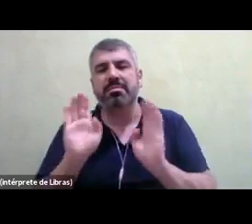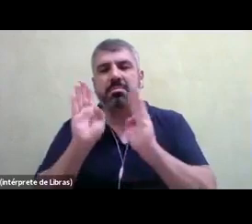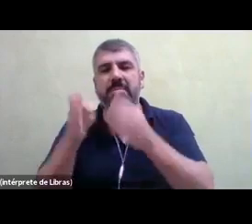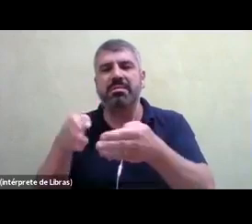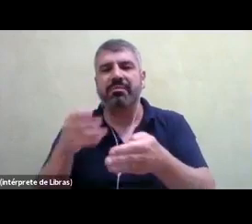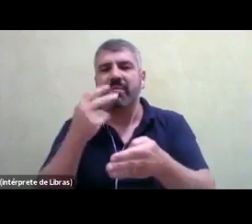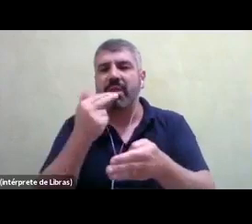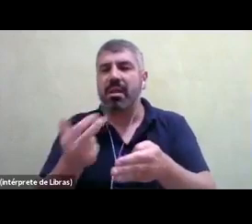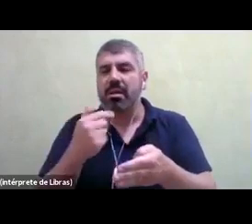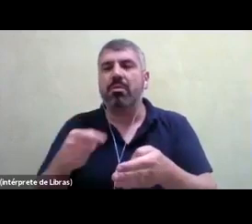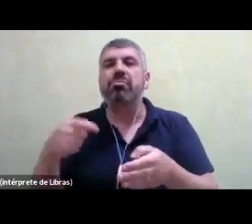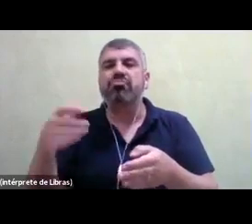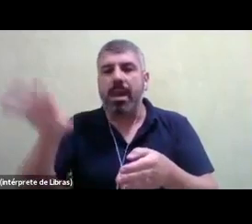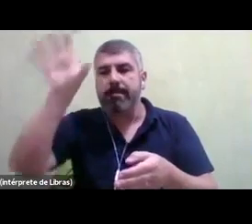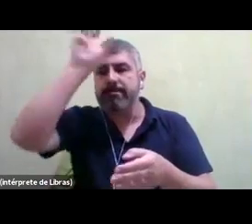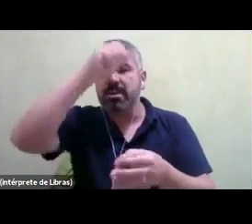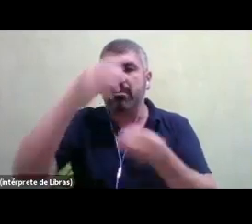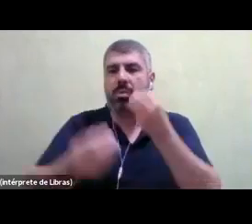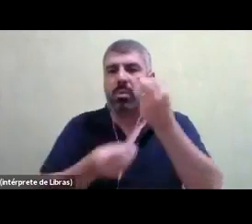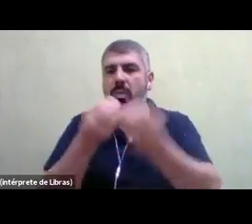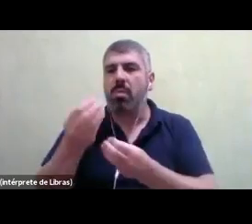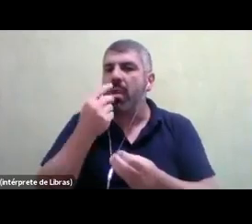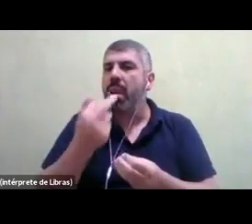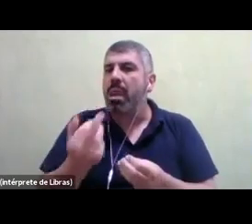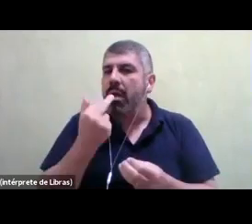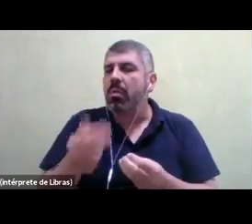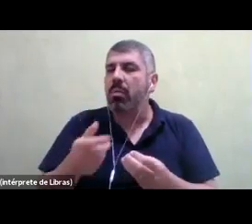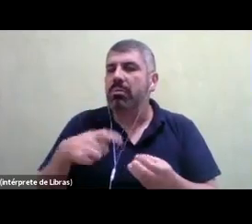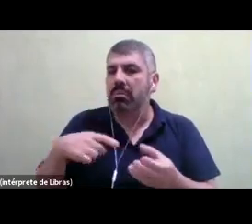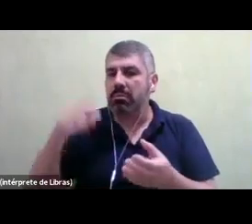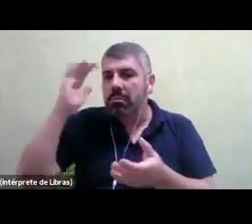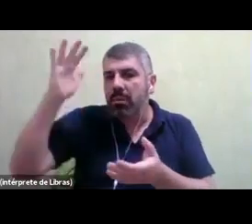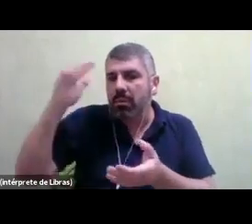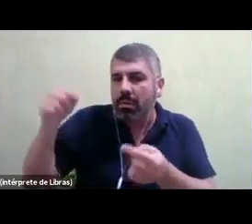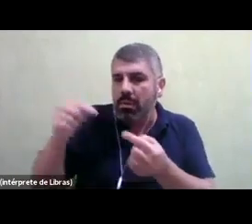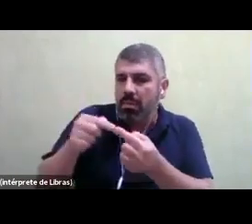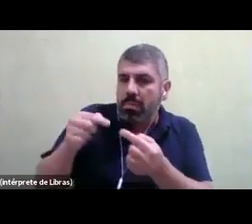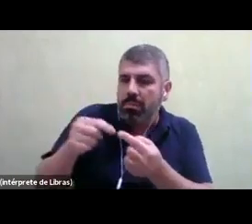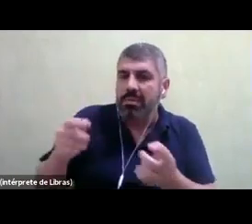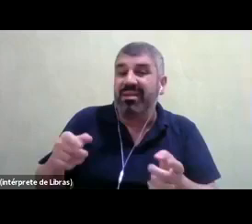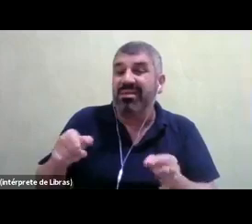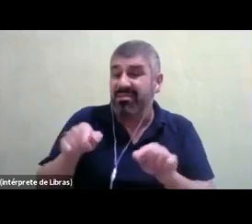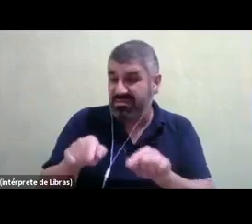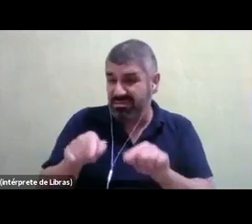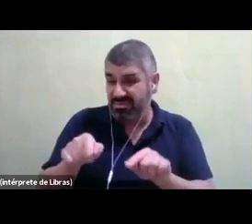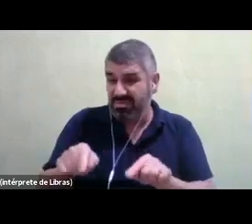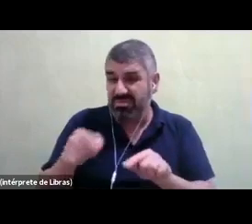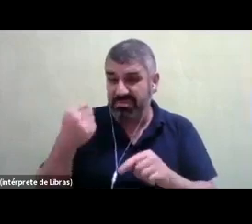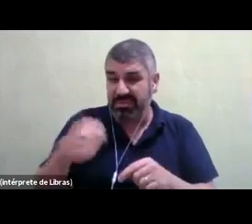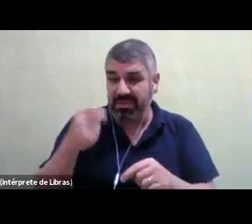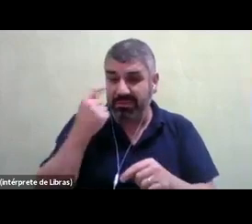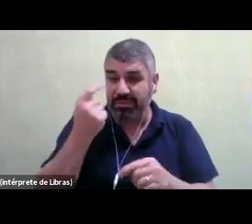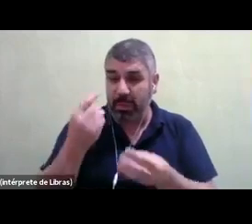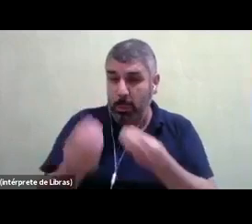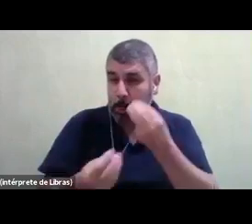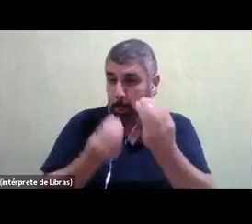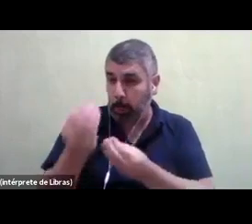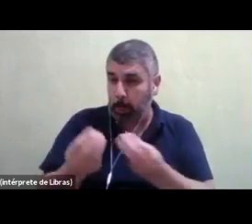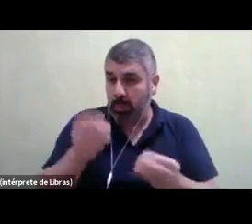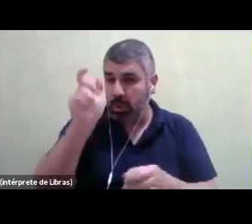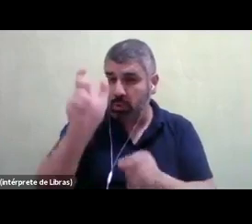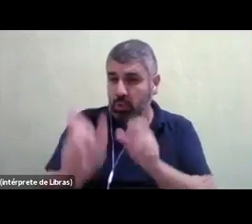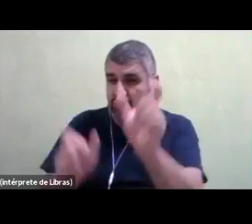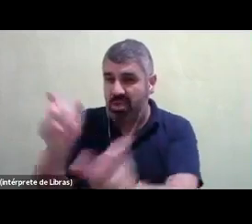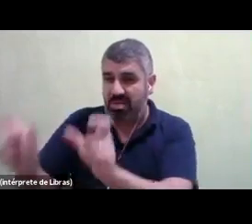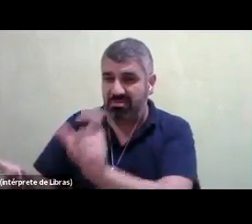que vai dar conta ou não desses contextos, né, que vai ter um olhar sensível a esses sujeitos, né. Então, pensando